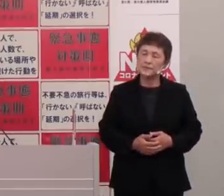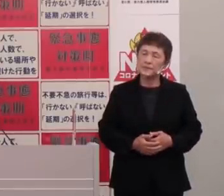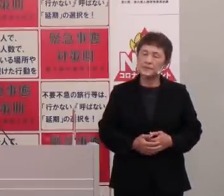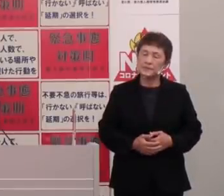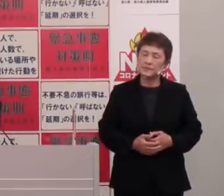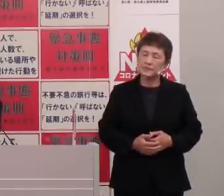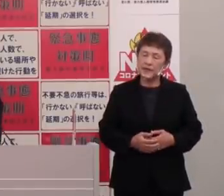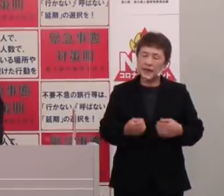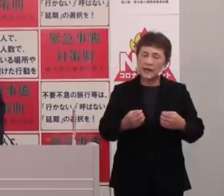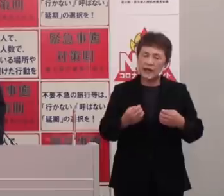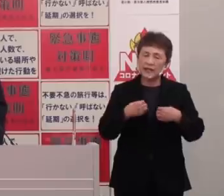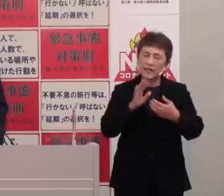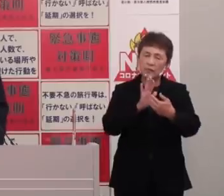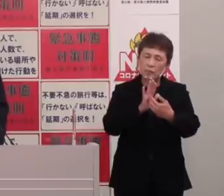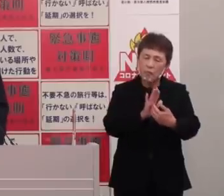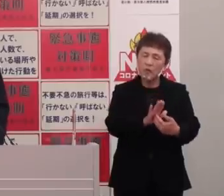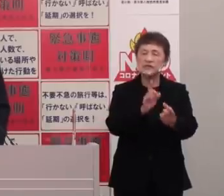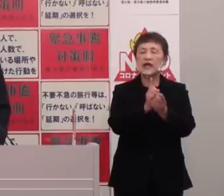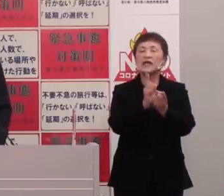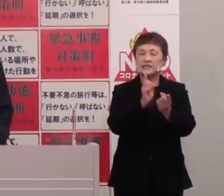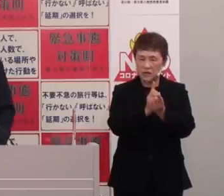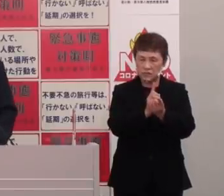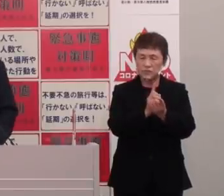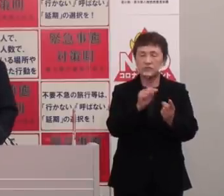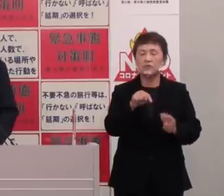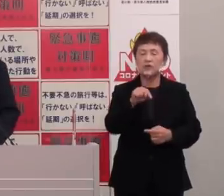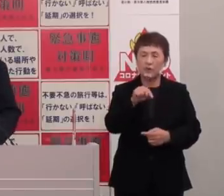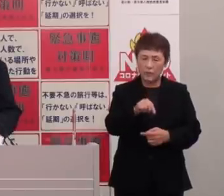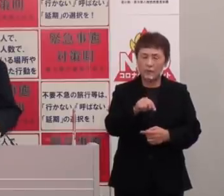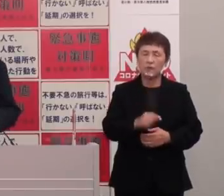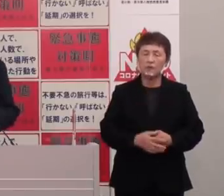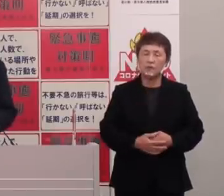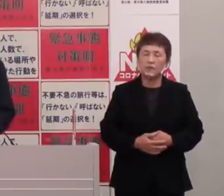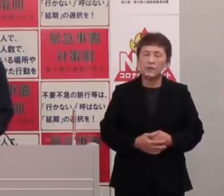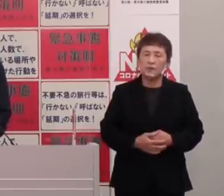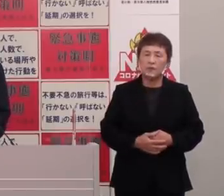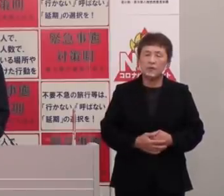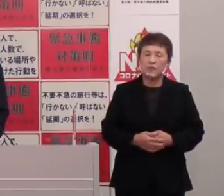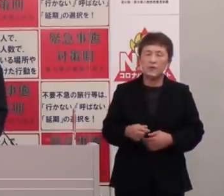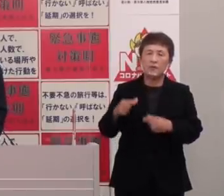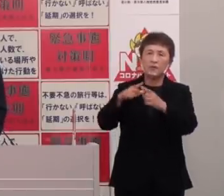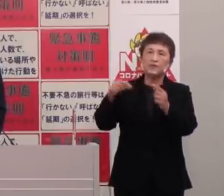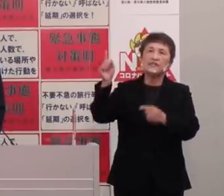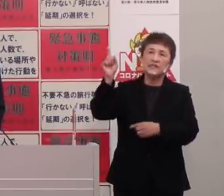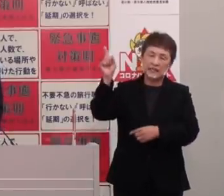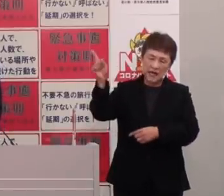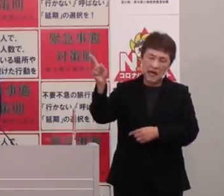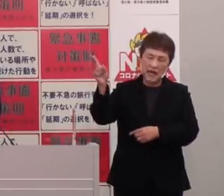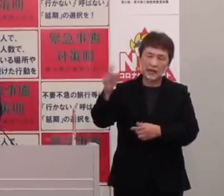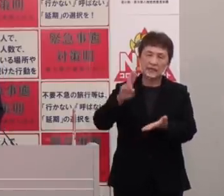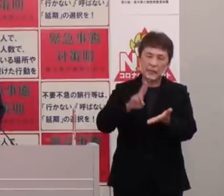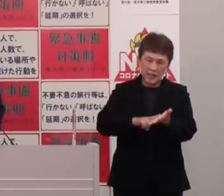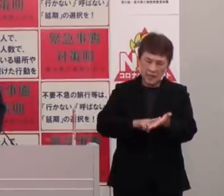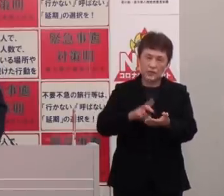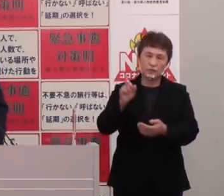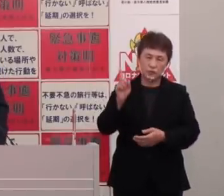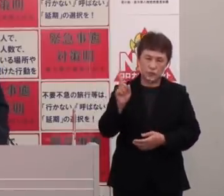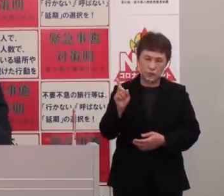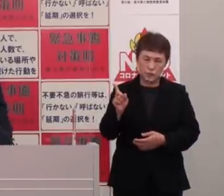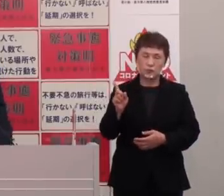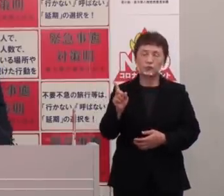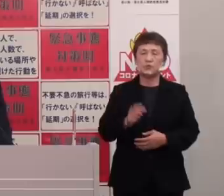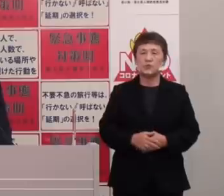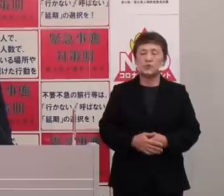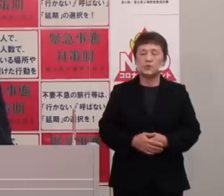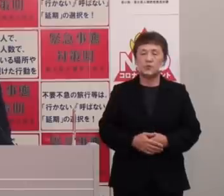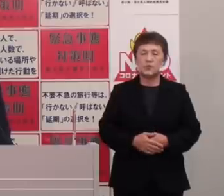感染防止策、これについて国が定める